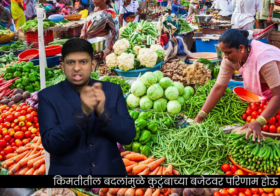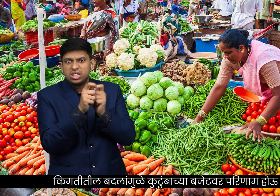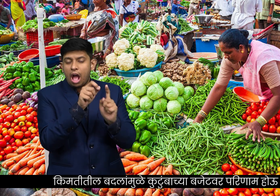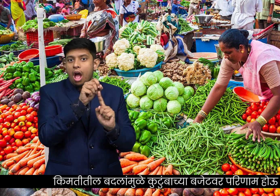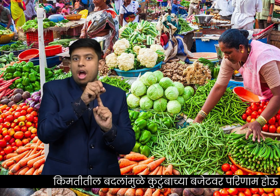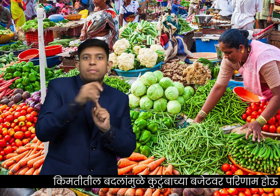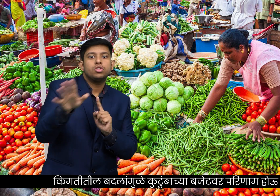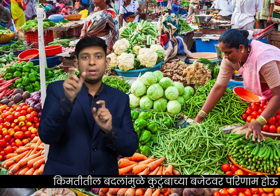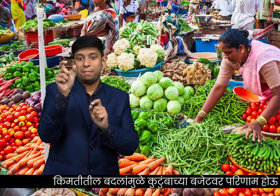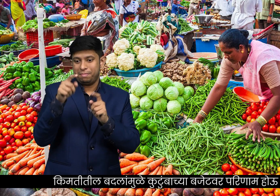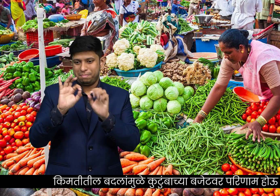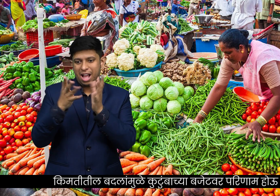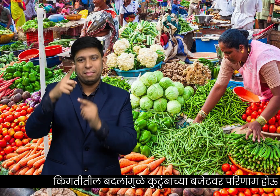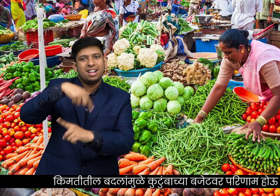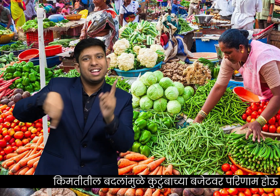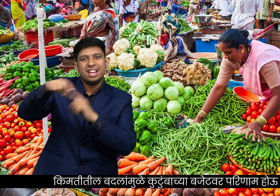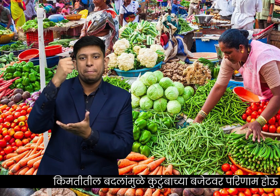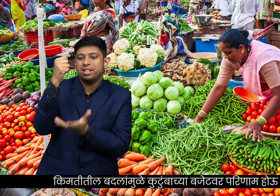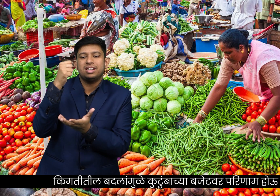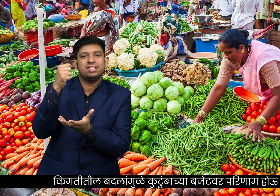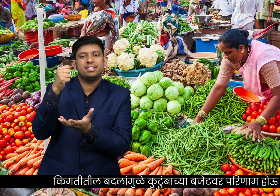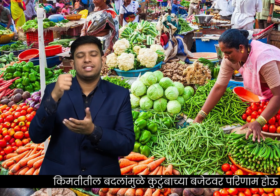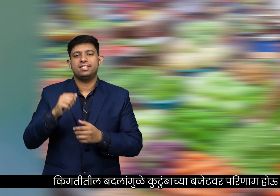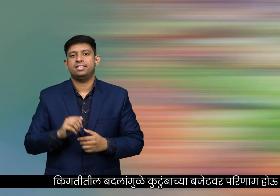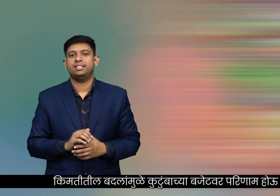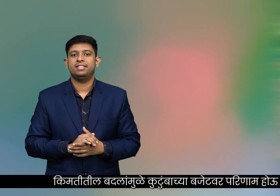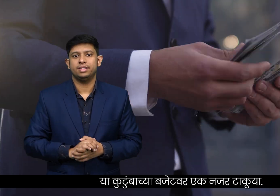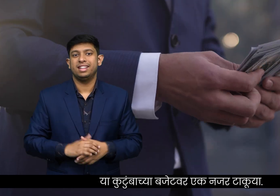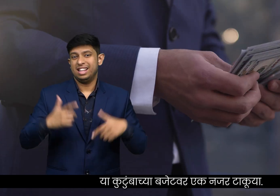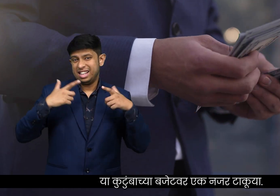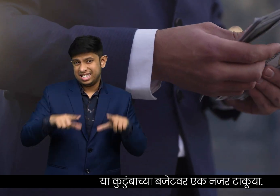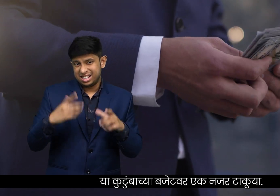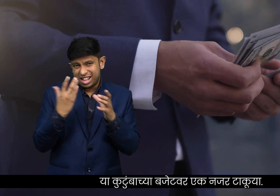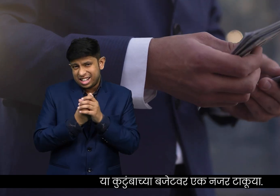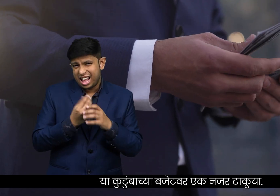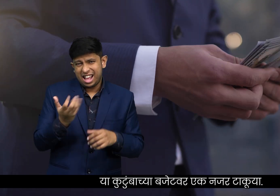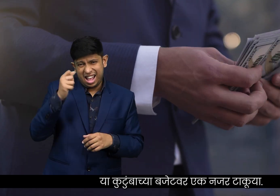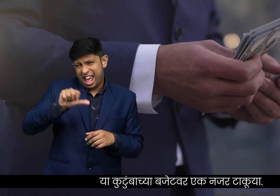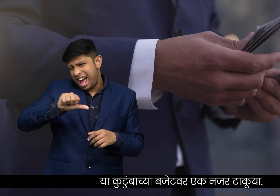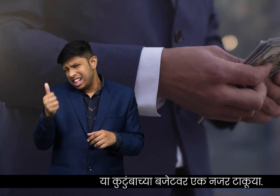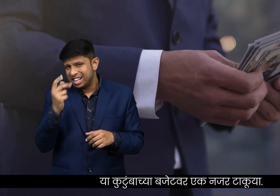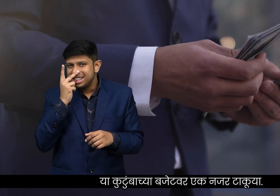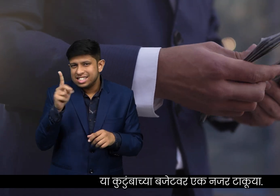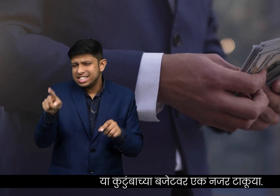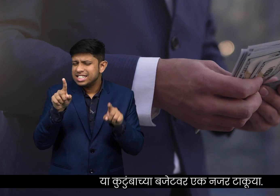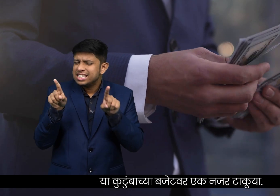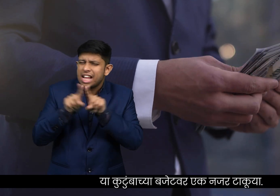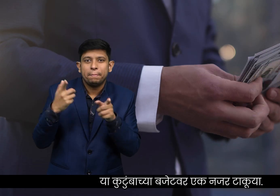किमतीतील बदलांमुळे कुटुंबावर बजेटवर परिणाम होऊ शकतो. या कुटुंबाच्या बजेटवर एक नजर